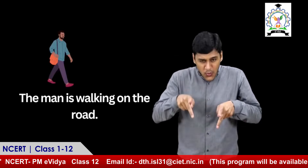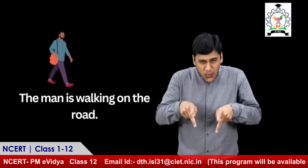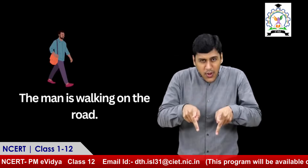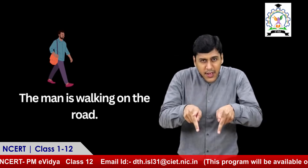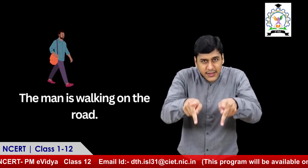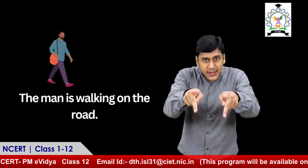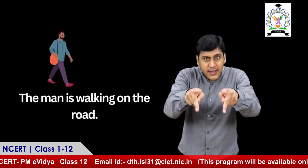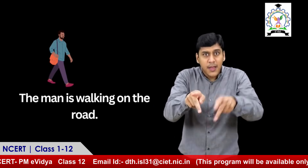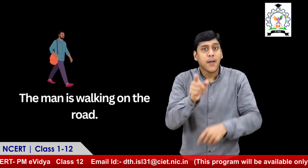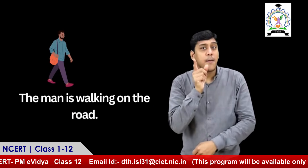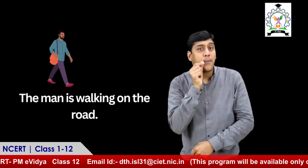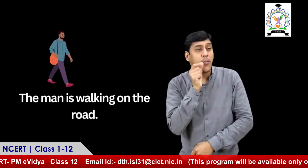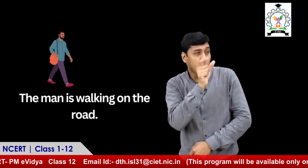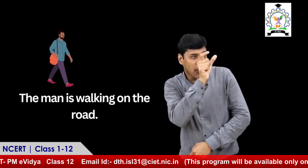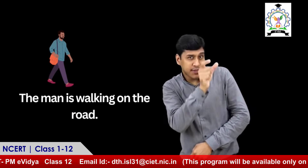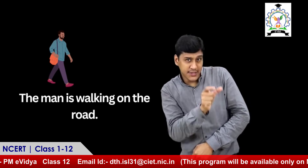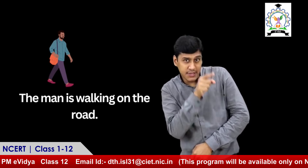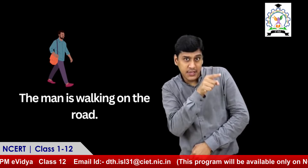आदमी सड़क पर चल रहा है।